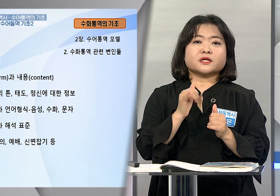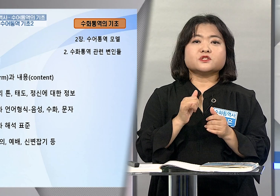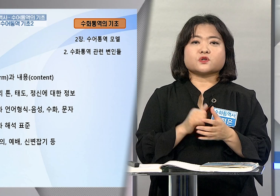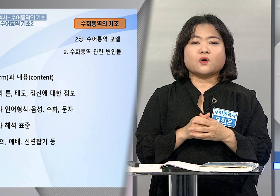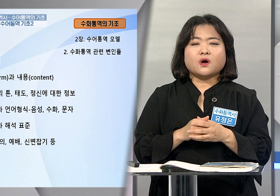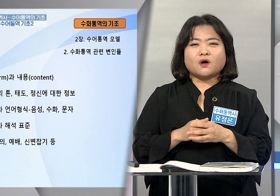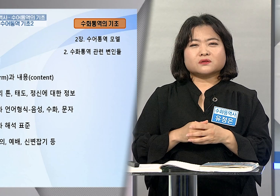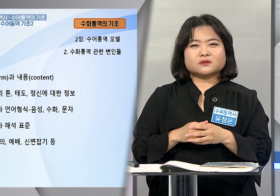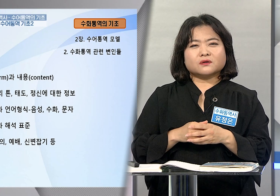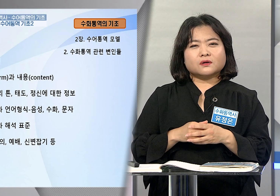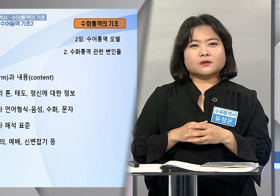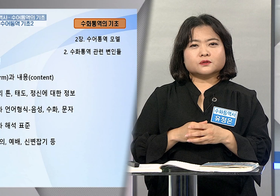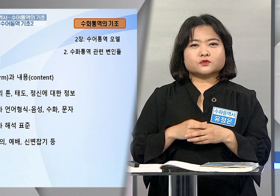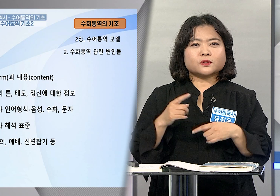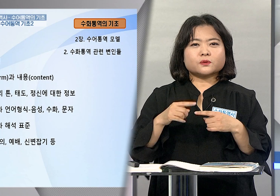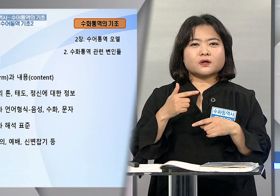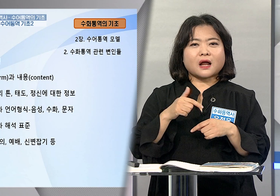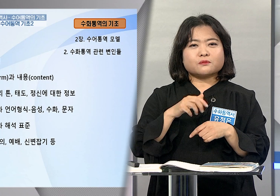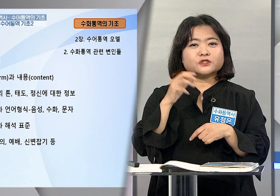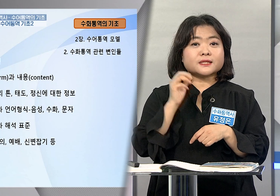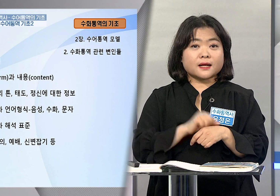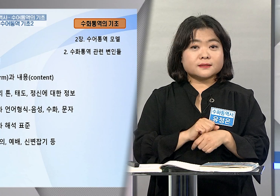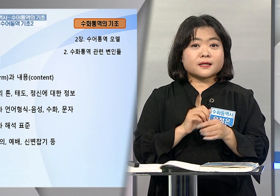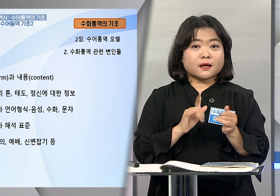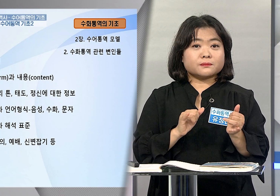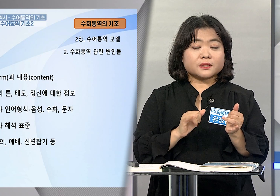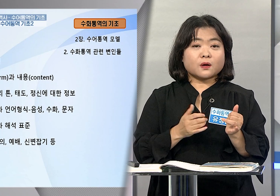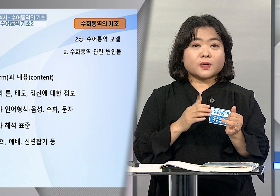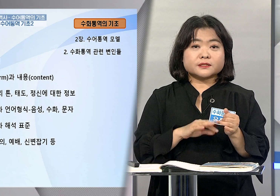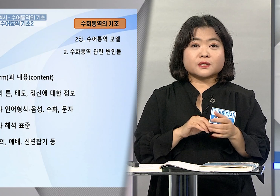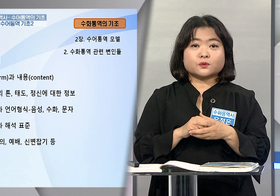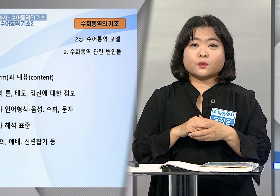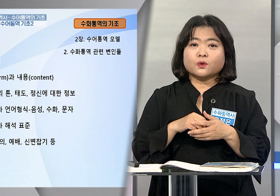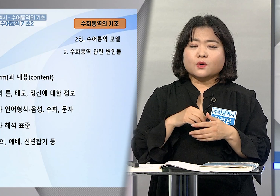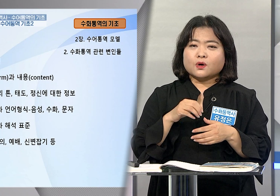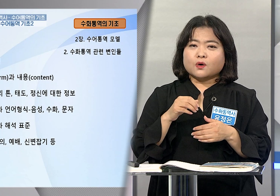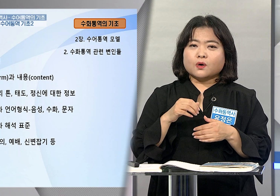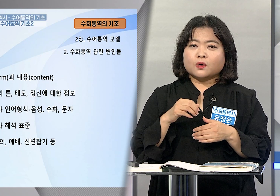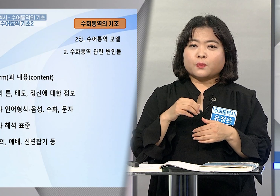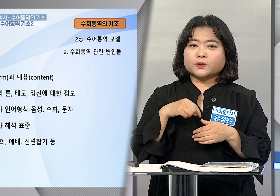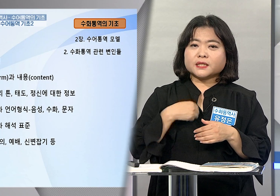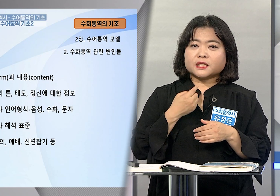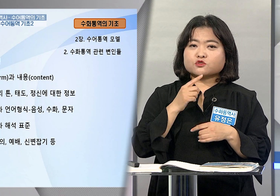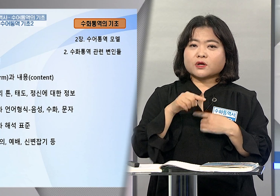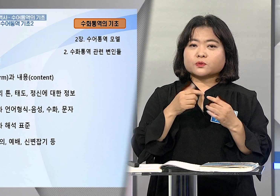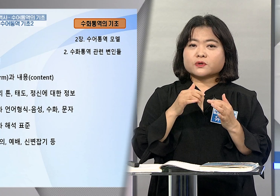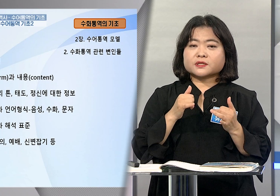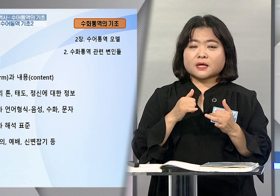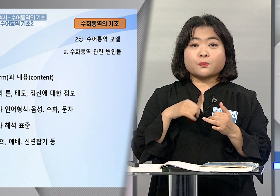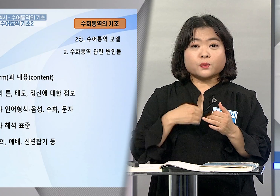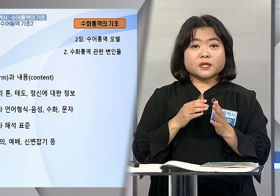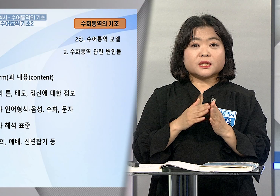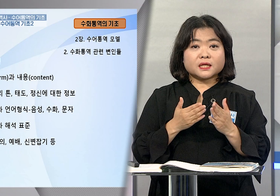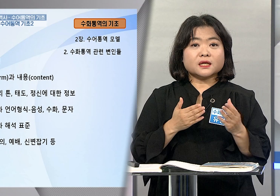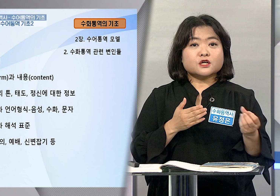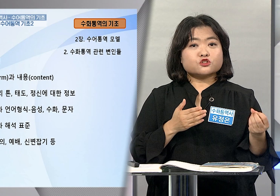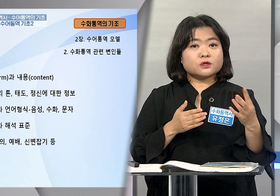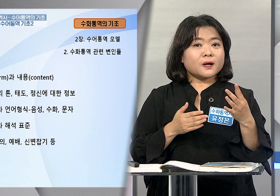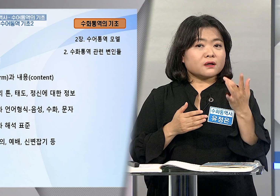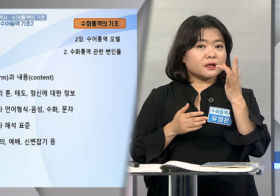있죠. 수화통역을 아무리 잘하는 사람이라고 할지라도 본인이 수화통역사 본인이 출발어에